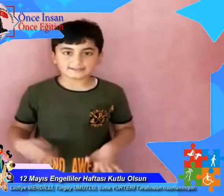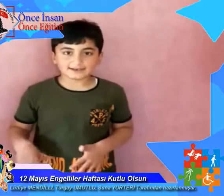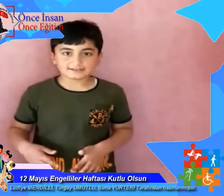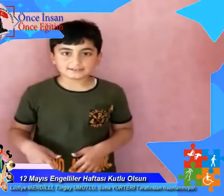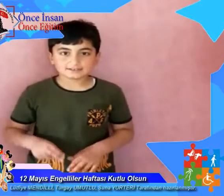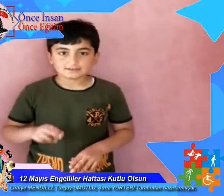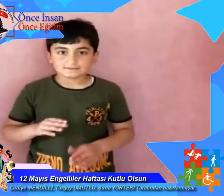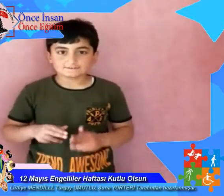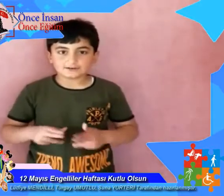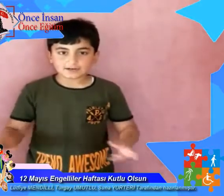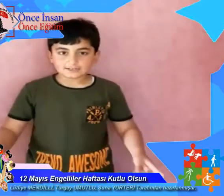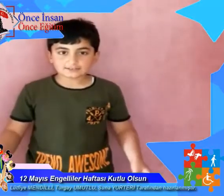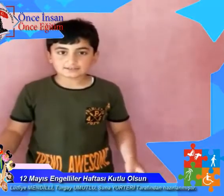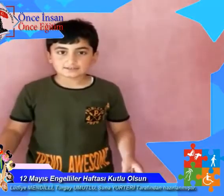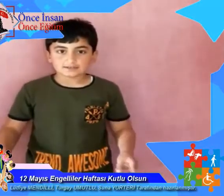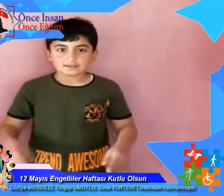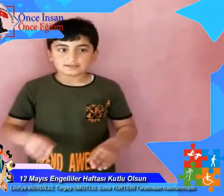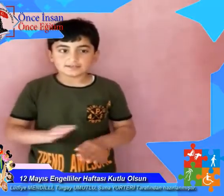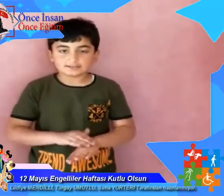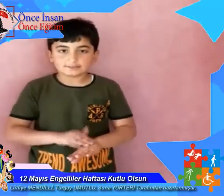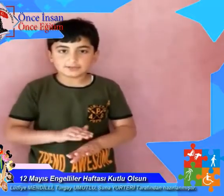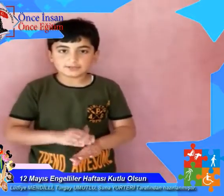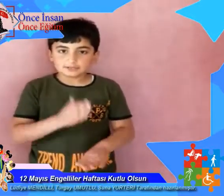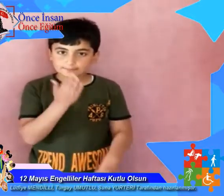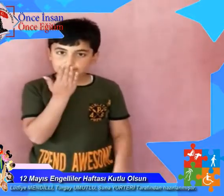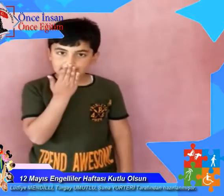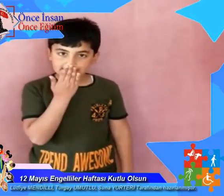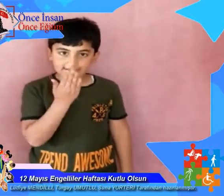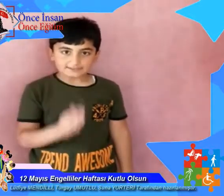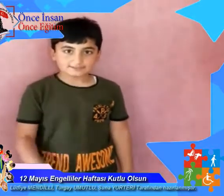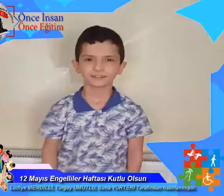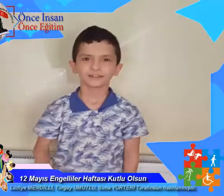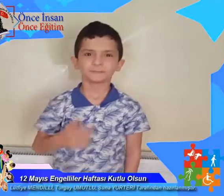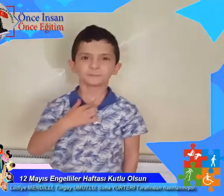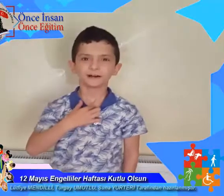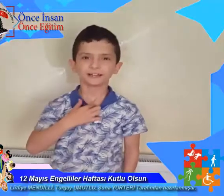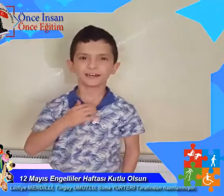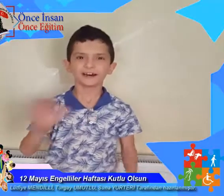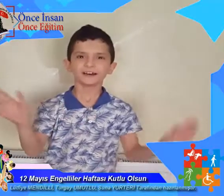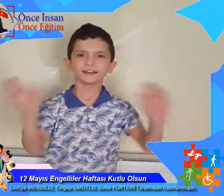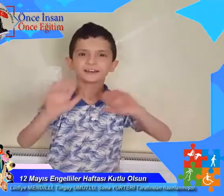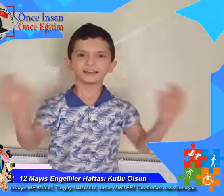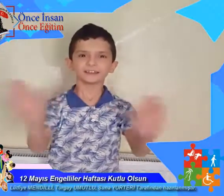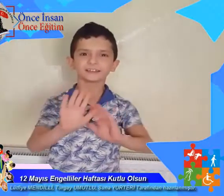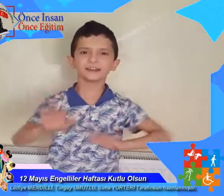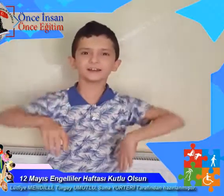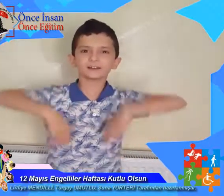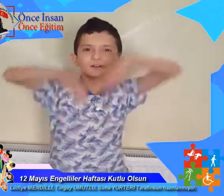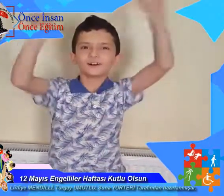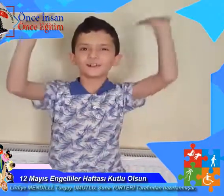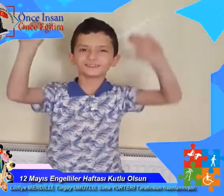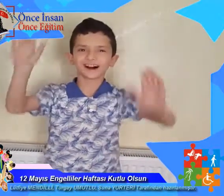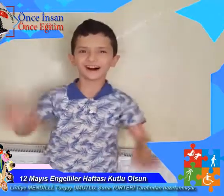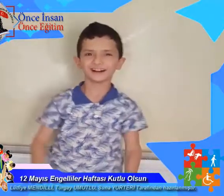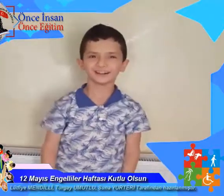Engelliler fark edilmeyi bekler. Bana engel olma.